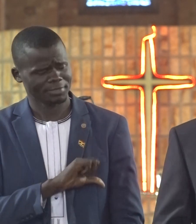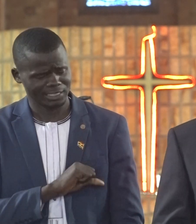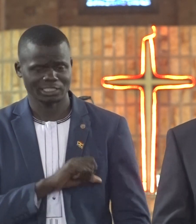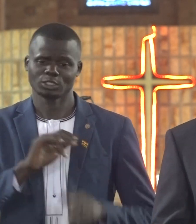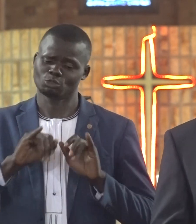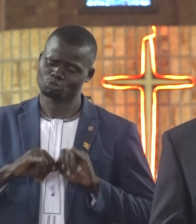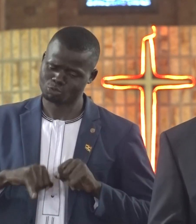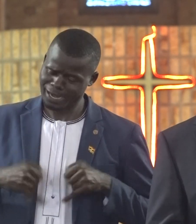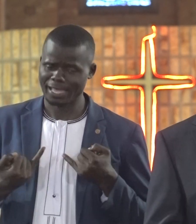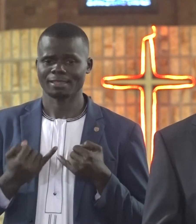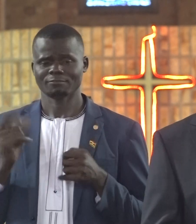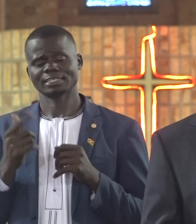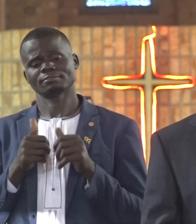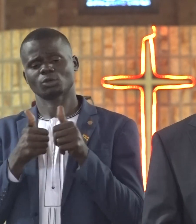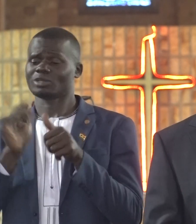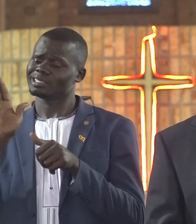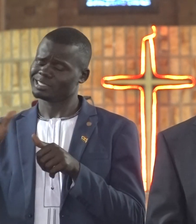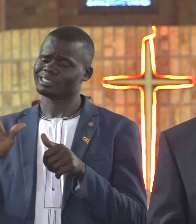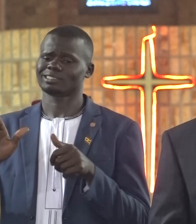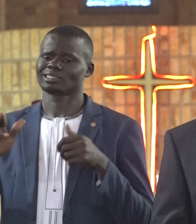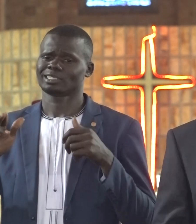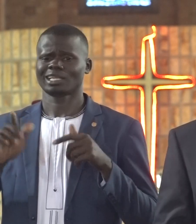tusoosowaze ensonga ezikwata ku bulamu bwe.